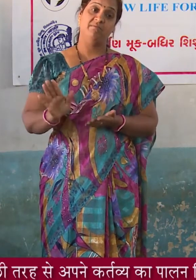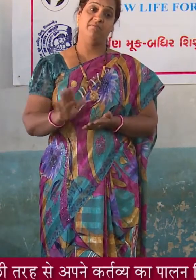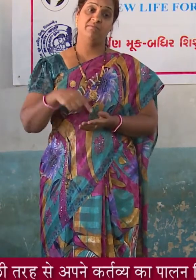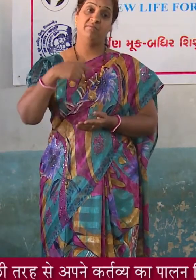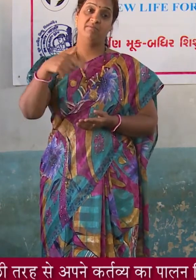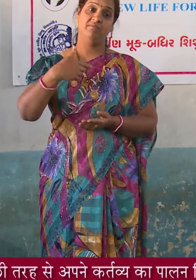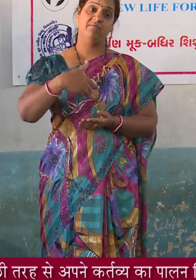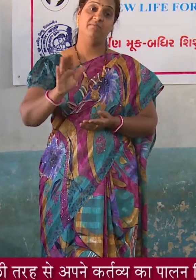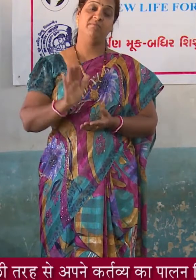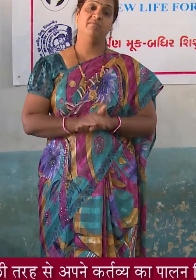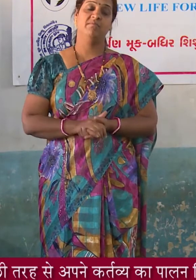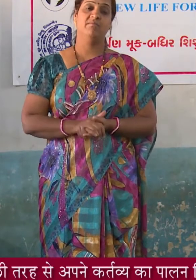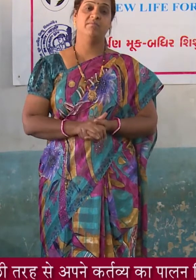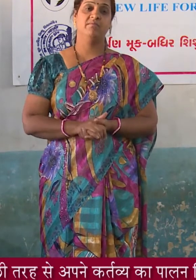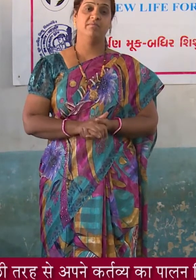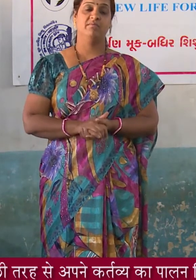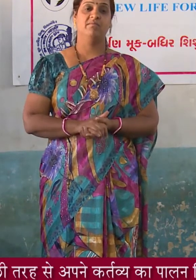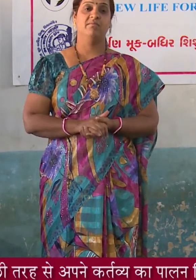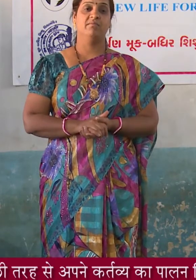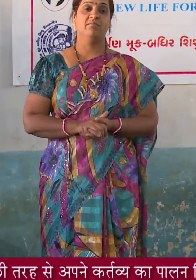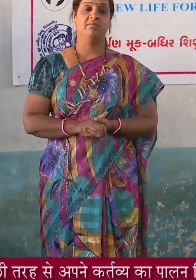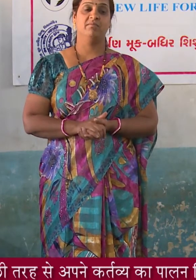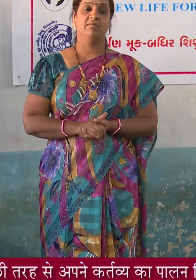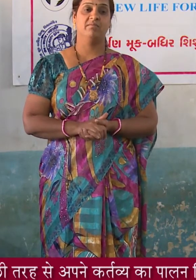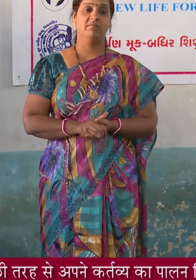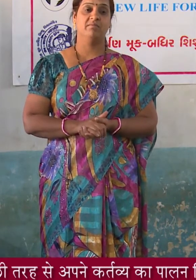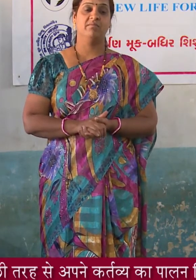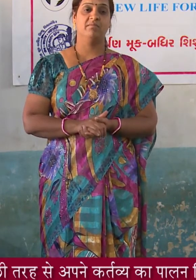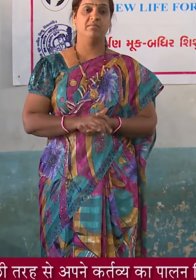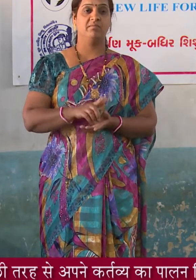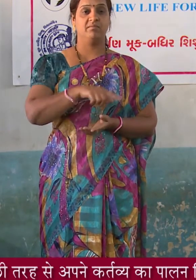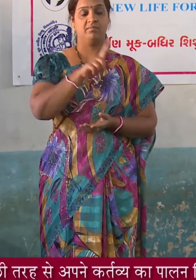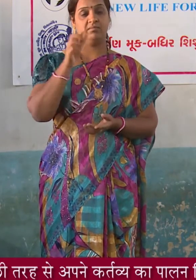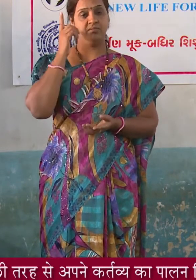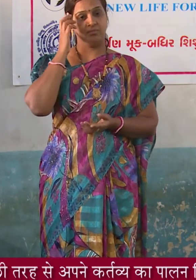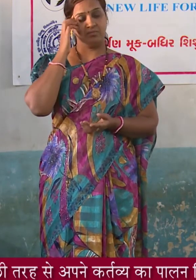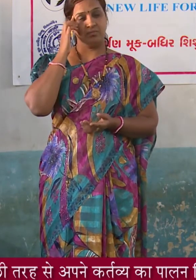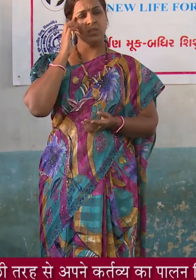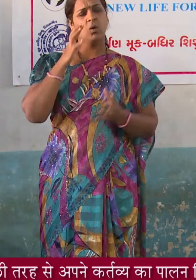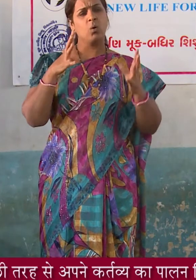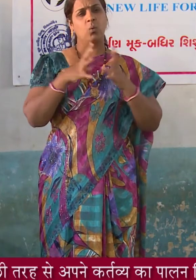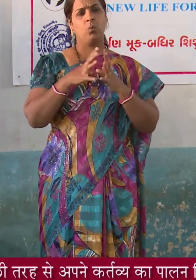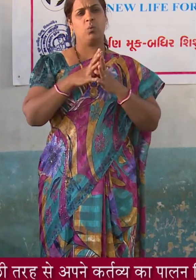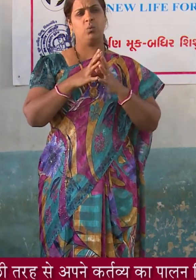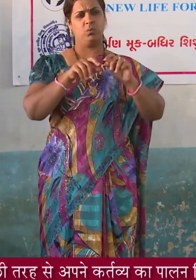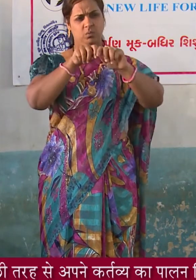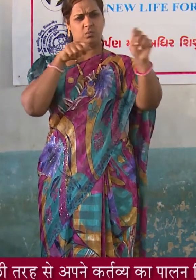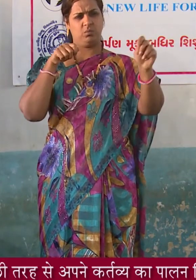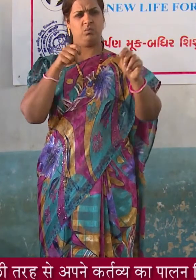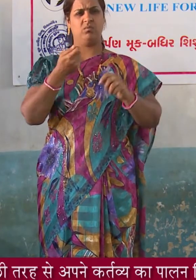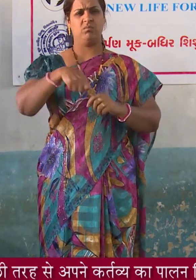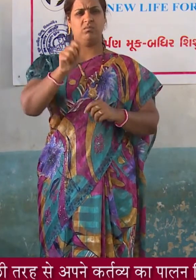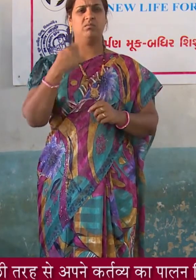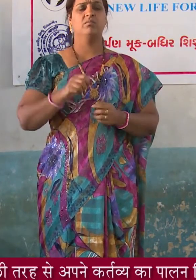अच्छा, युद्ध के टाइम पर बहुत अच्छी तरह से अपने कर्तव्य का पालन किया और